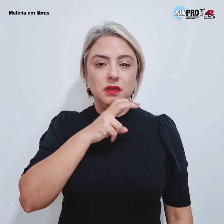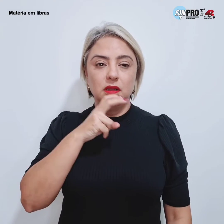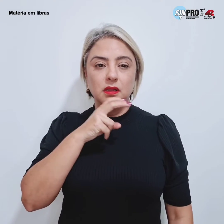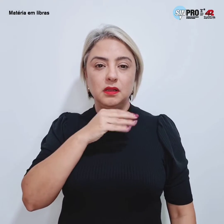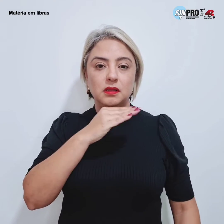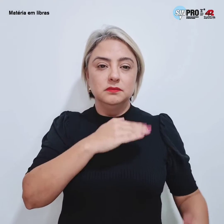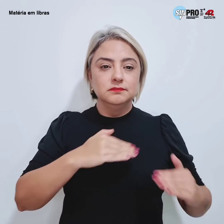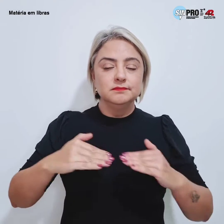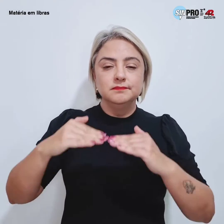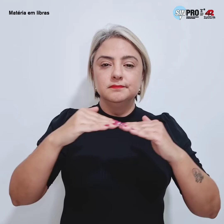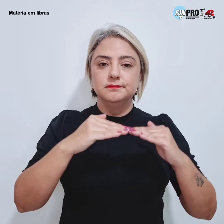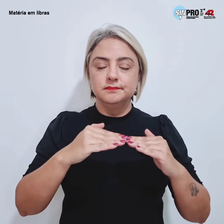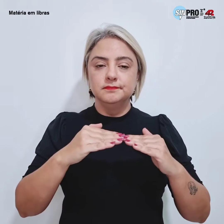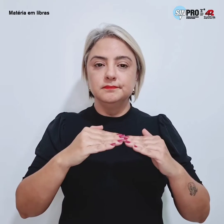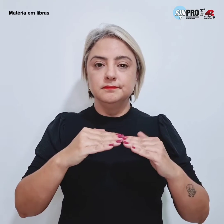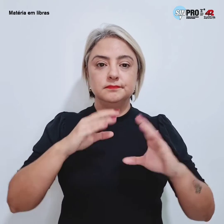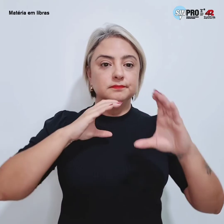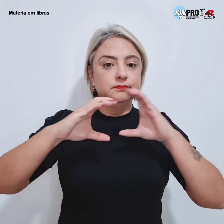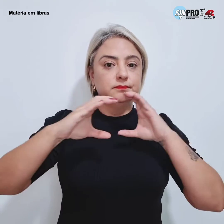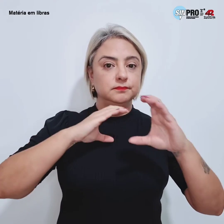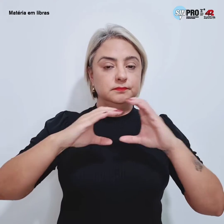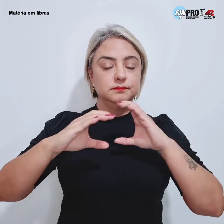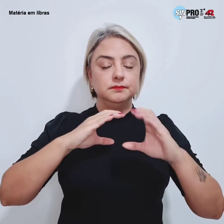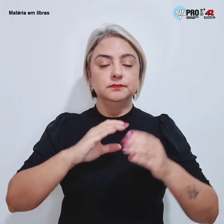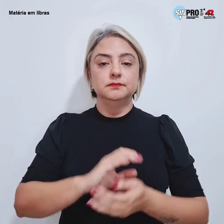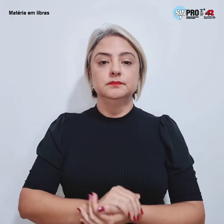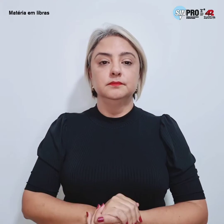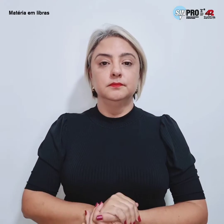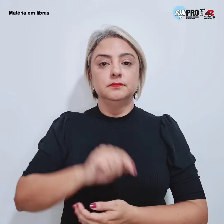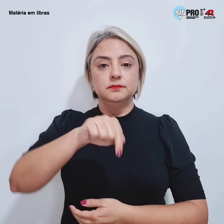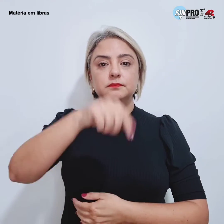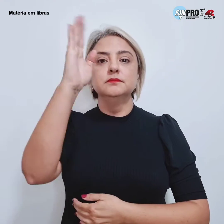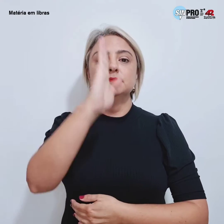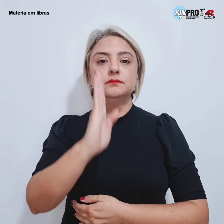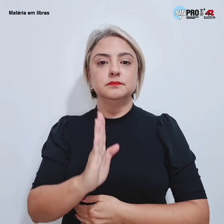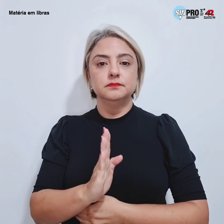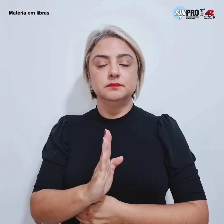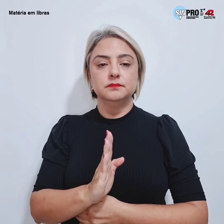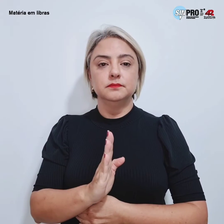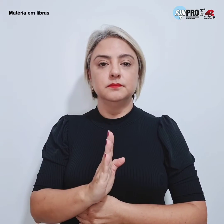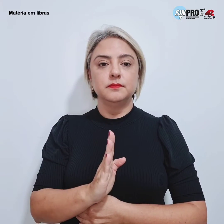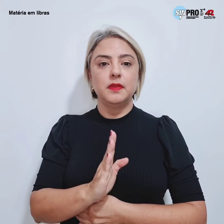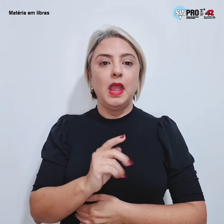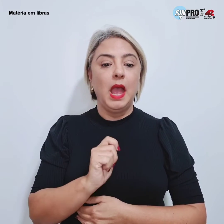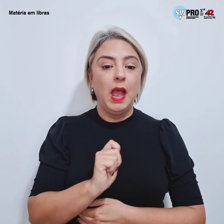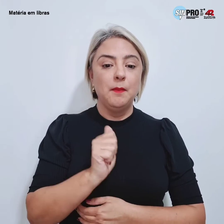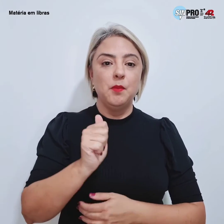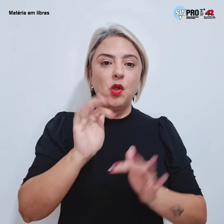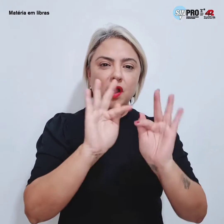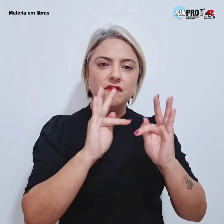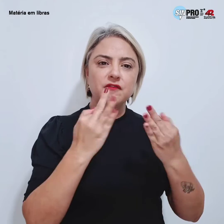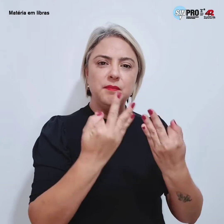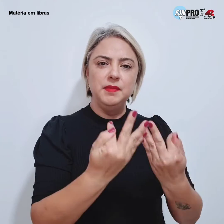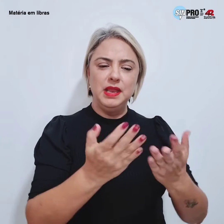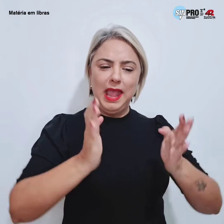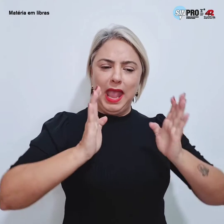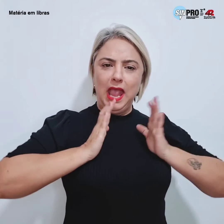democratização da comunicação. No Brasil, as poucas famílias donas dos principais grupos